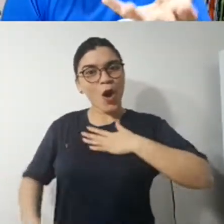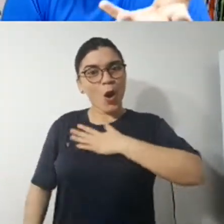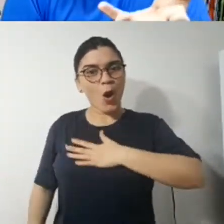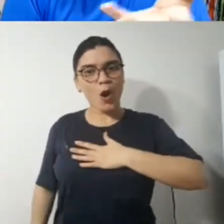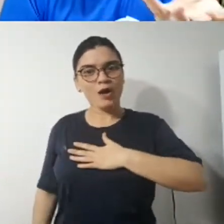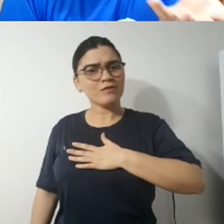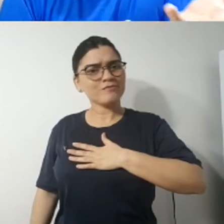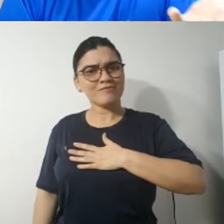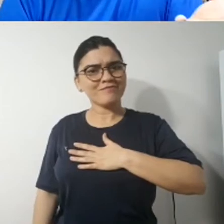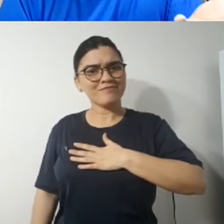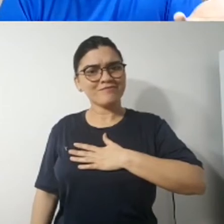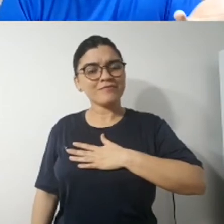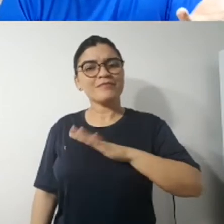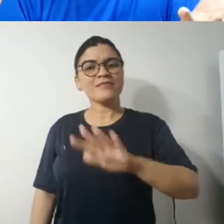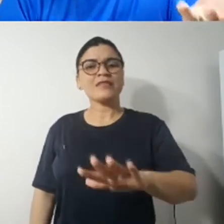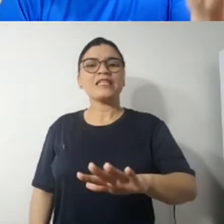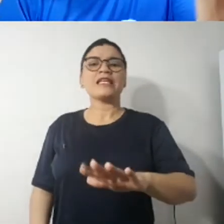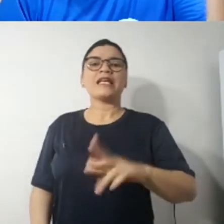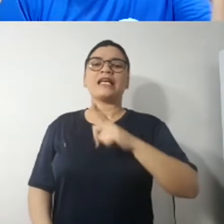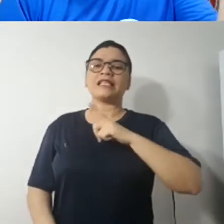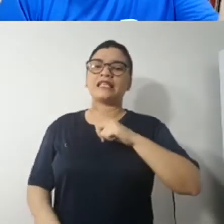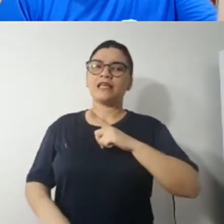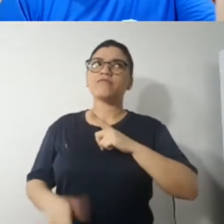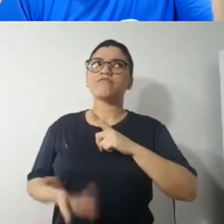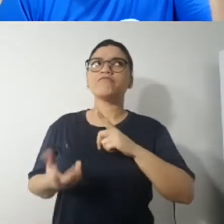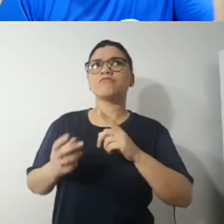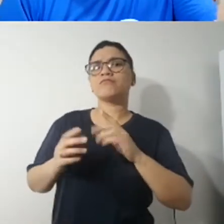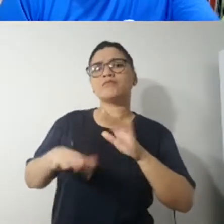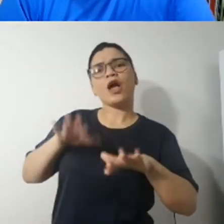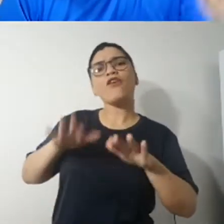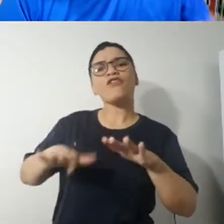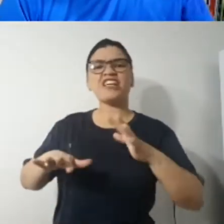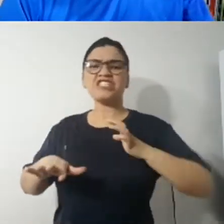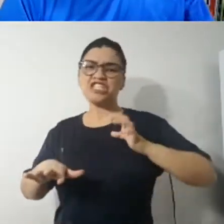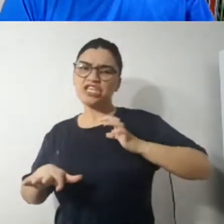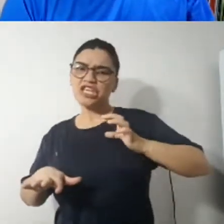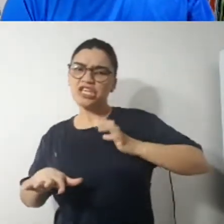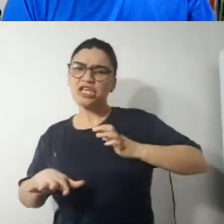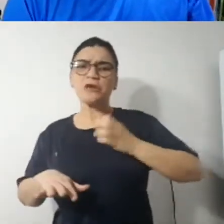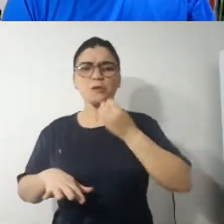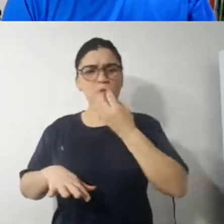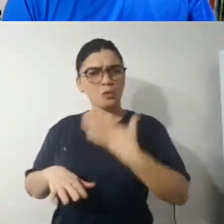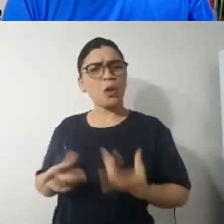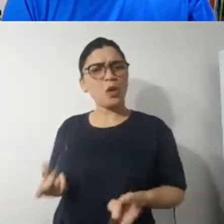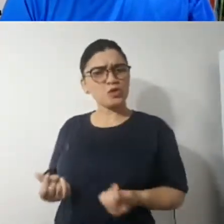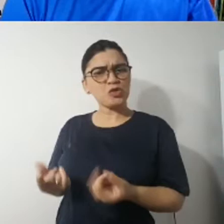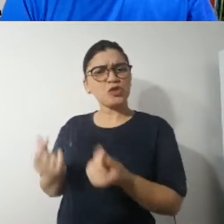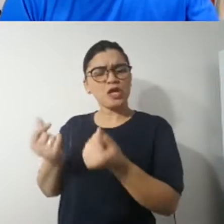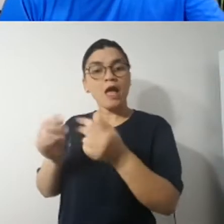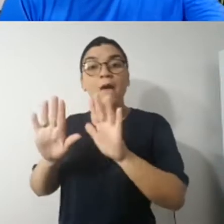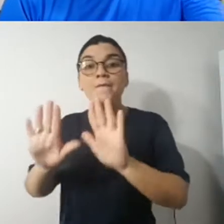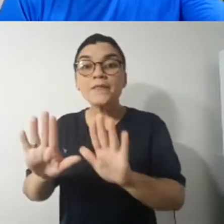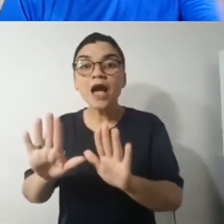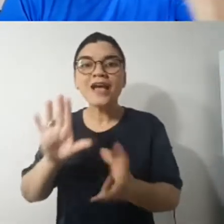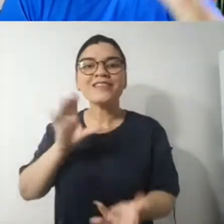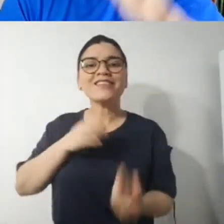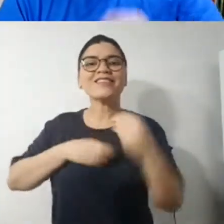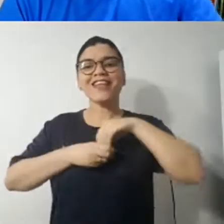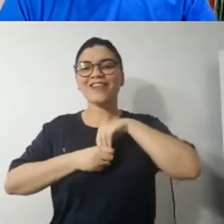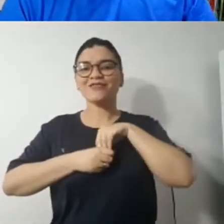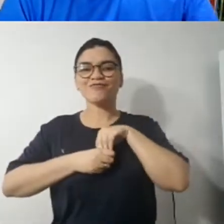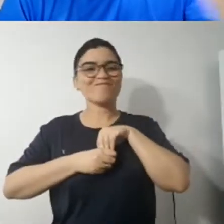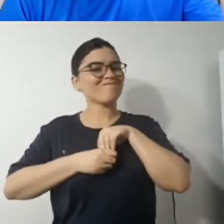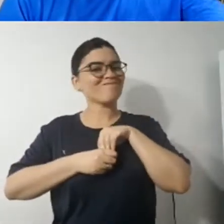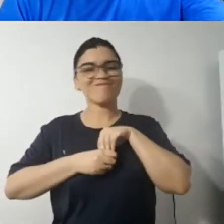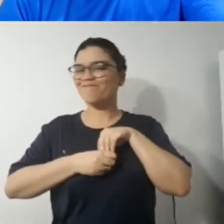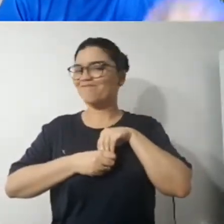até ser ricas. Elas podem até estar dando tudo bem na vida financeira dela. Mas elas, de fato, não são alegres.